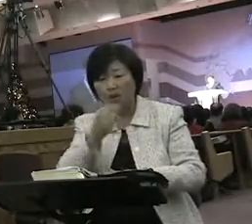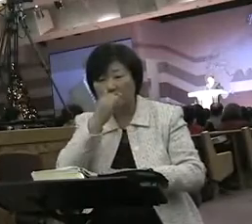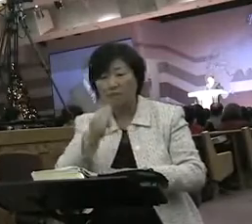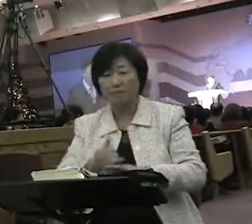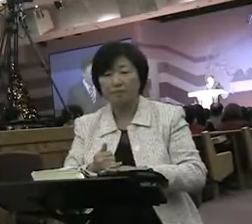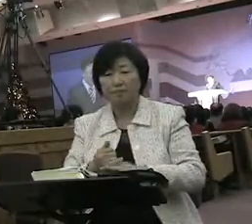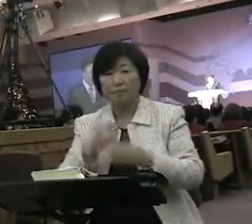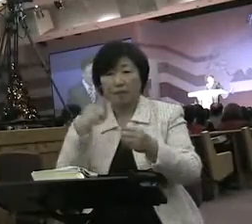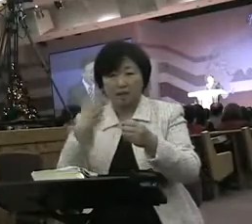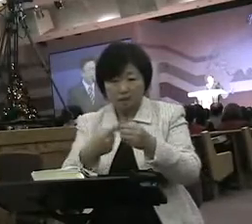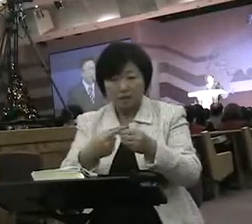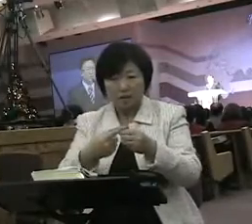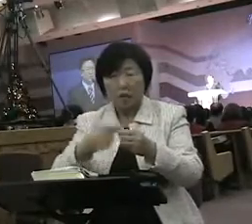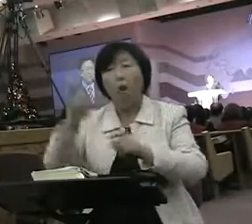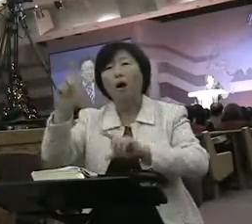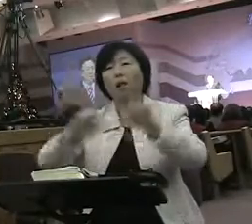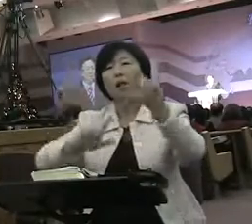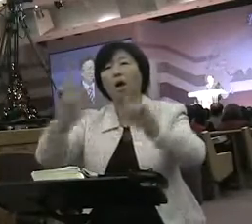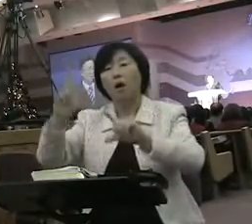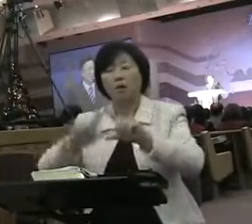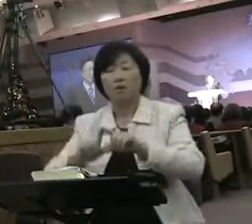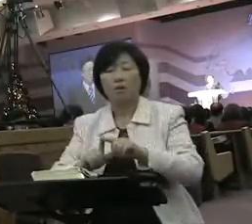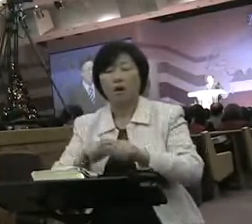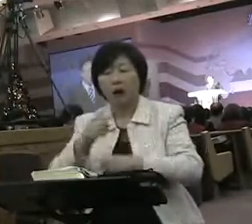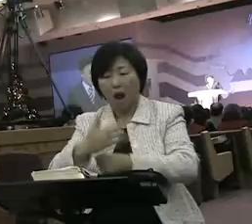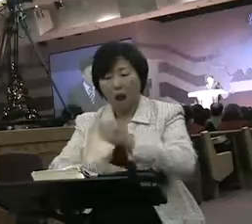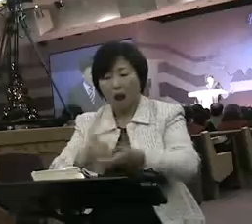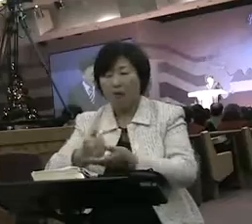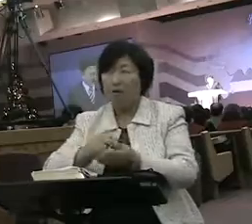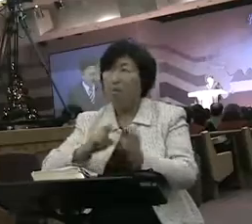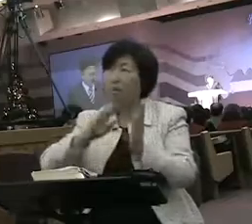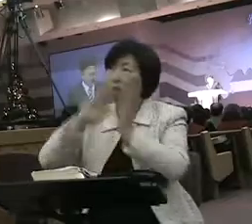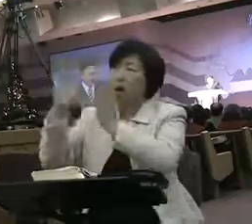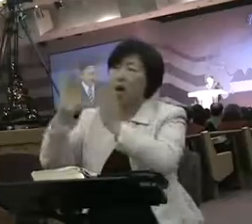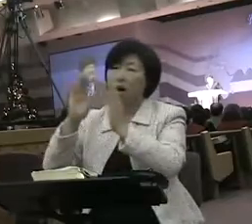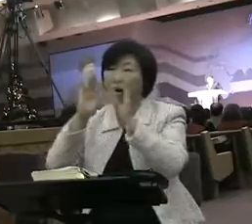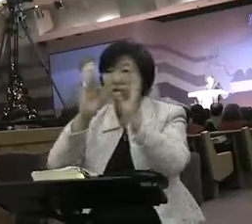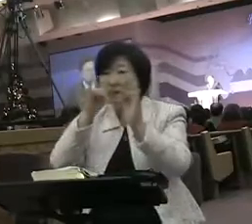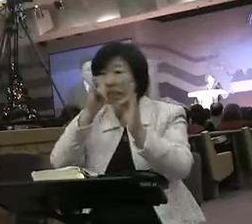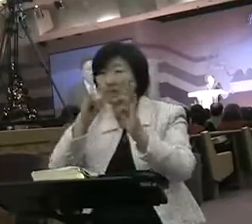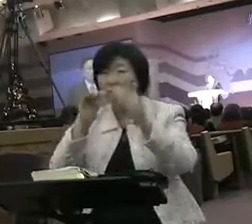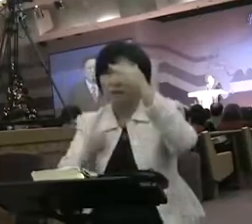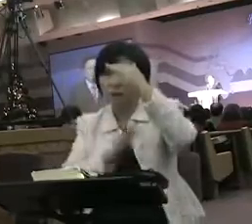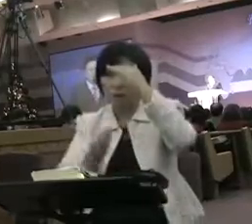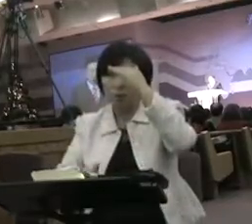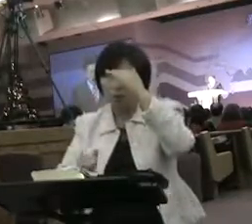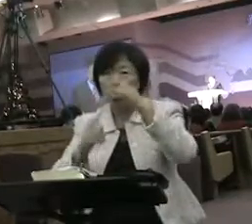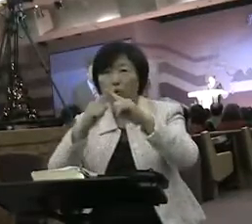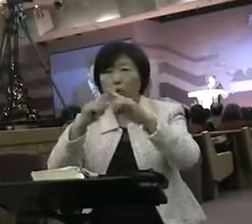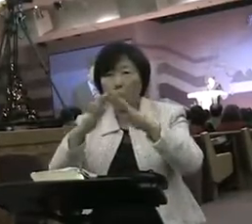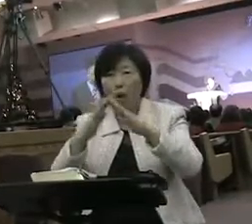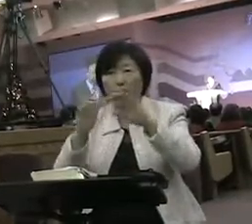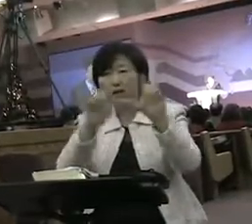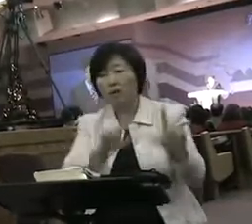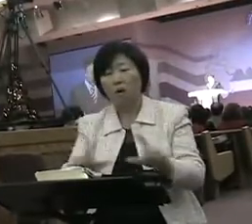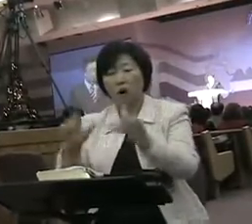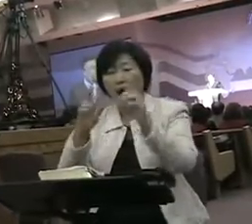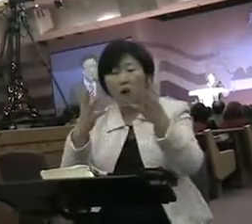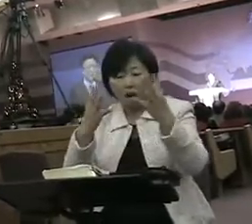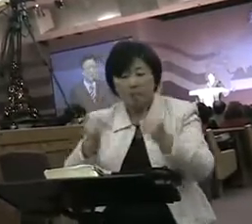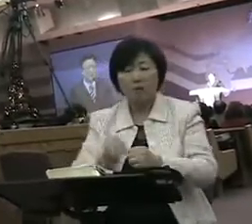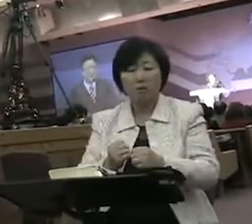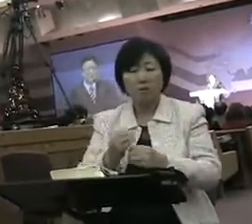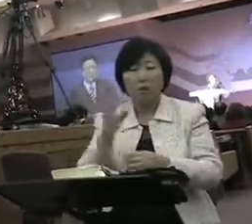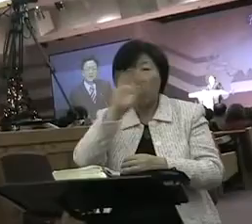첫째는 어떤 환경과 상황에서도 하나님을 바라볼 수 있는 성도입니다. 여러분, 교회 생활을 많이 하고 아무리